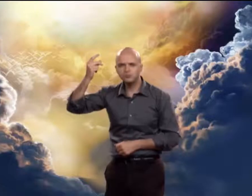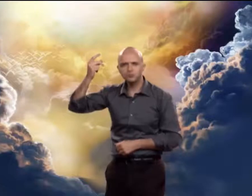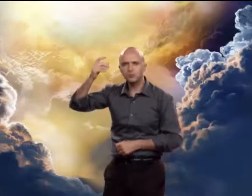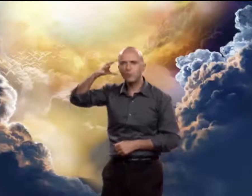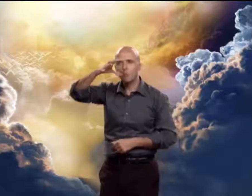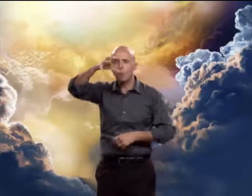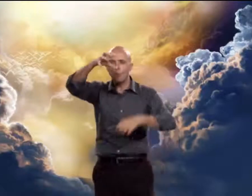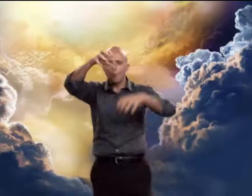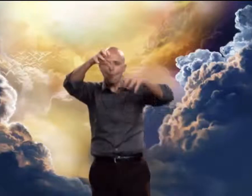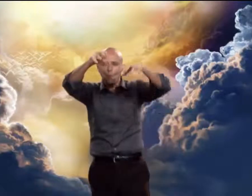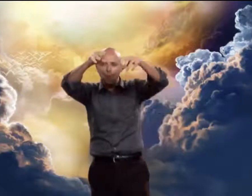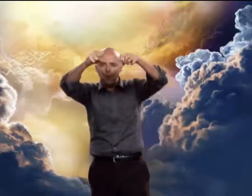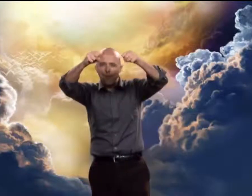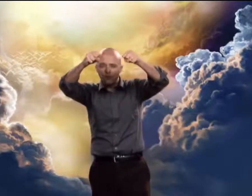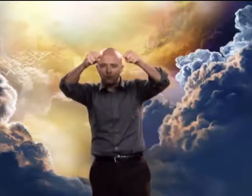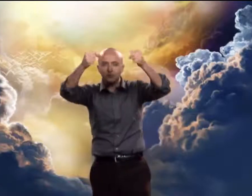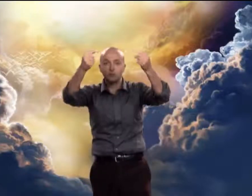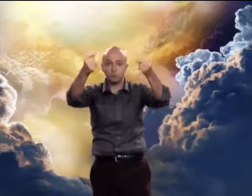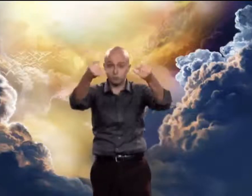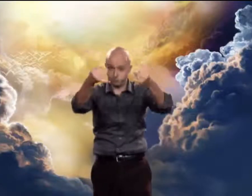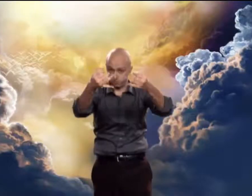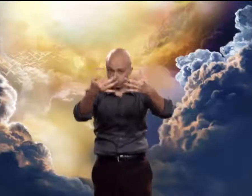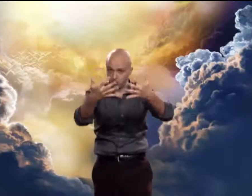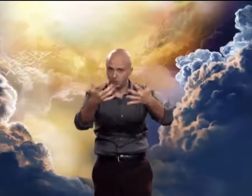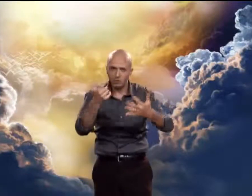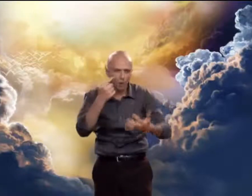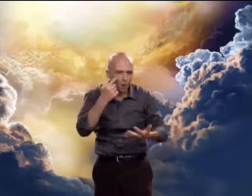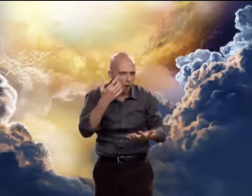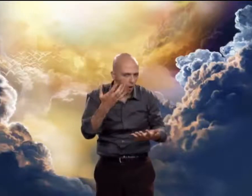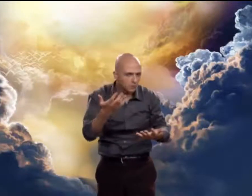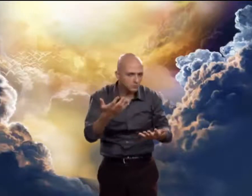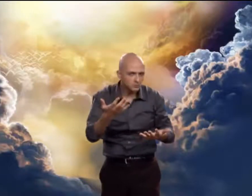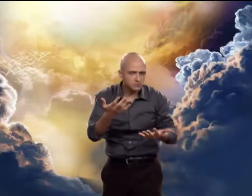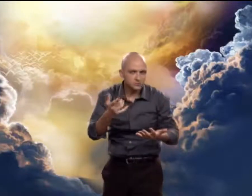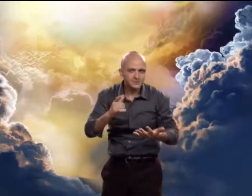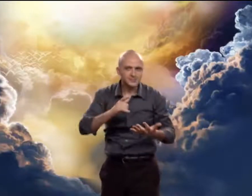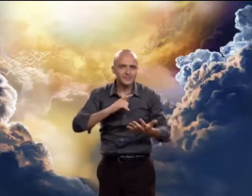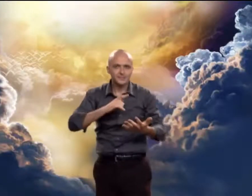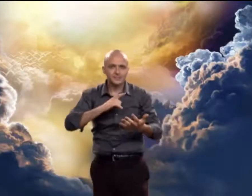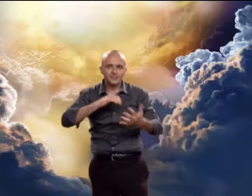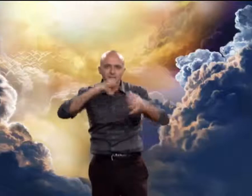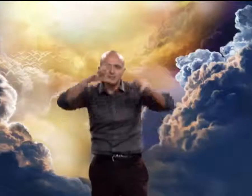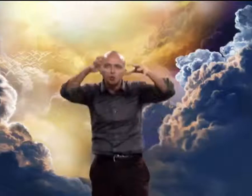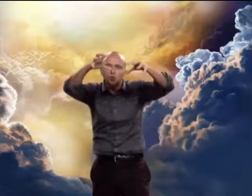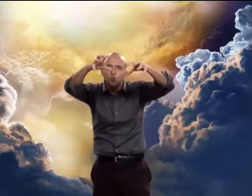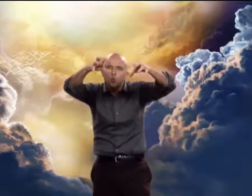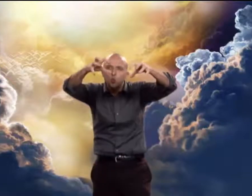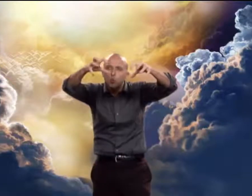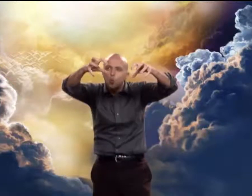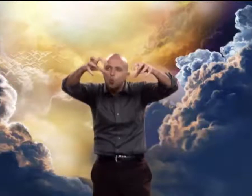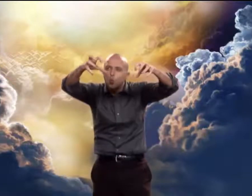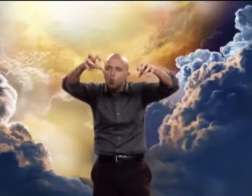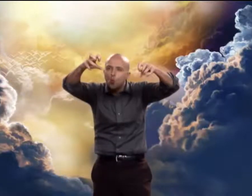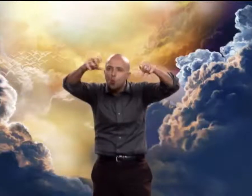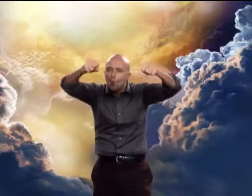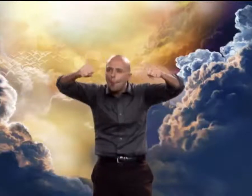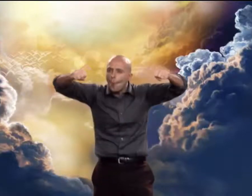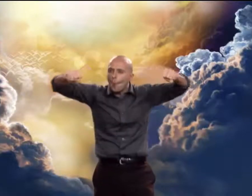aves retiravam-se aos poleiros para irem dormir. O gado ajuntava-se no estábulo e berrava. As rãs